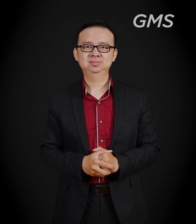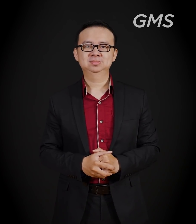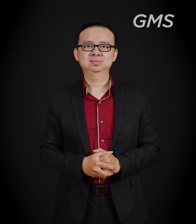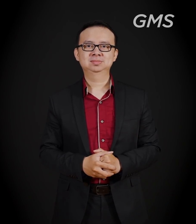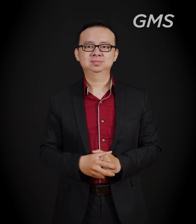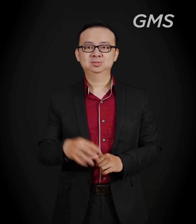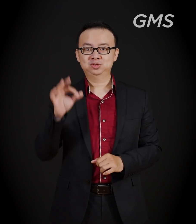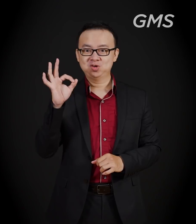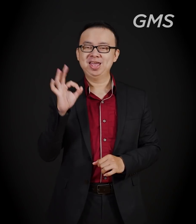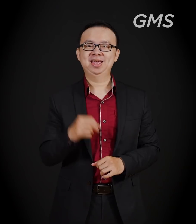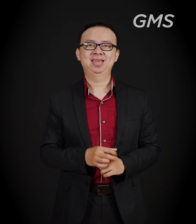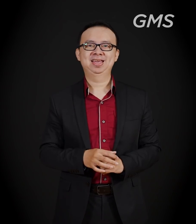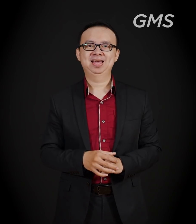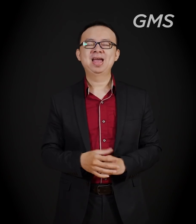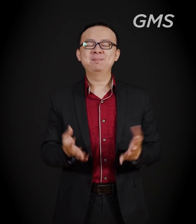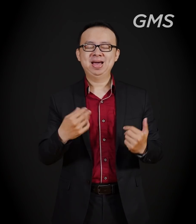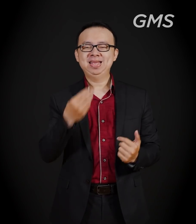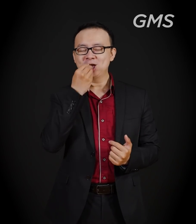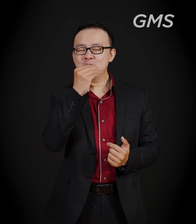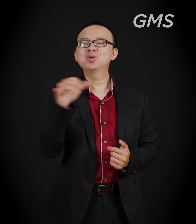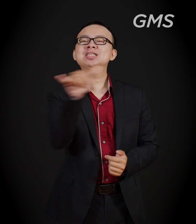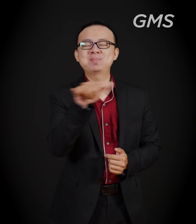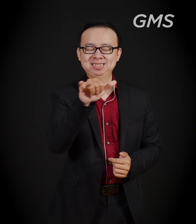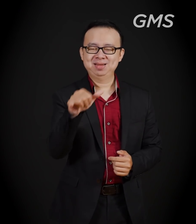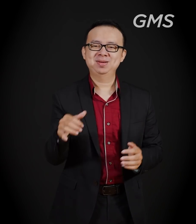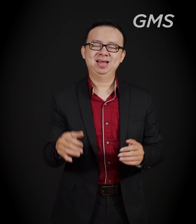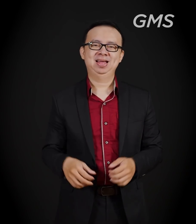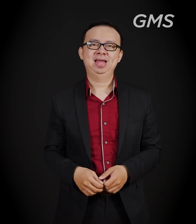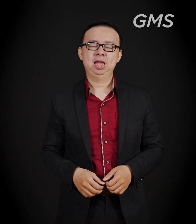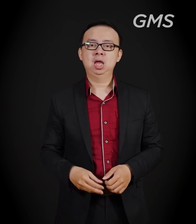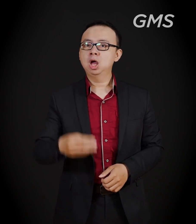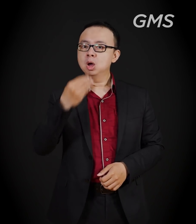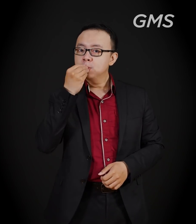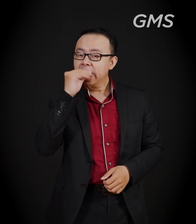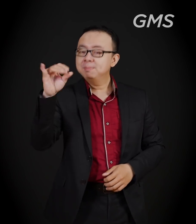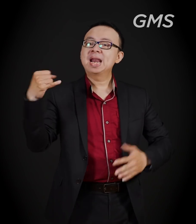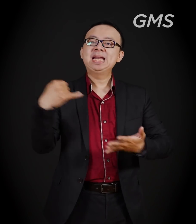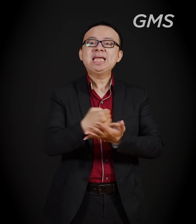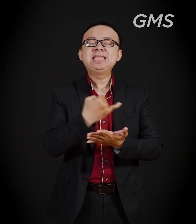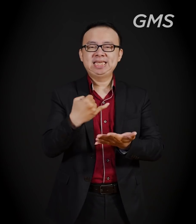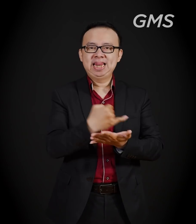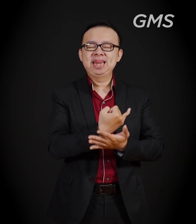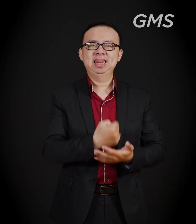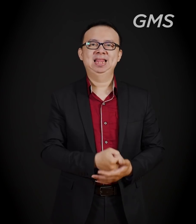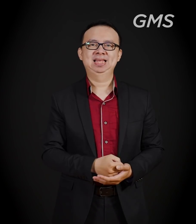Oke. Okay? Ya, sama-sama bilang sama saya, pekabaran Injil.